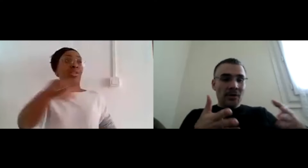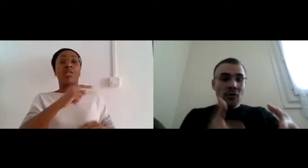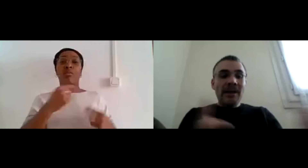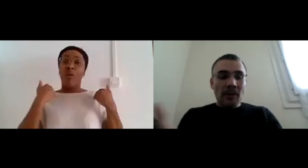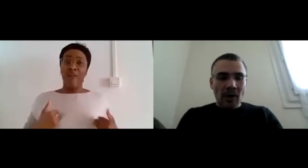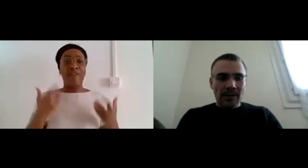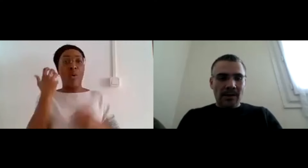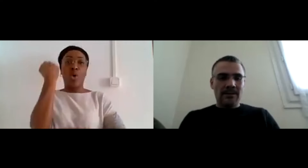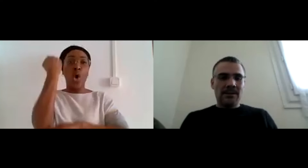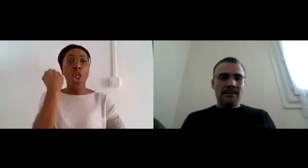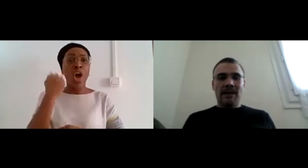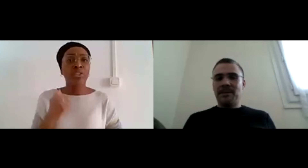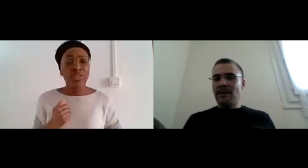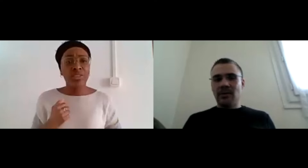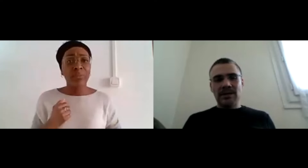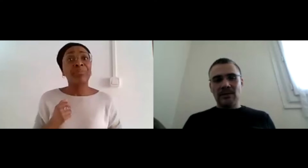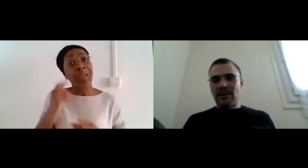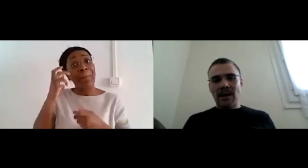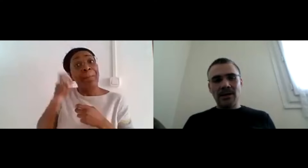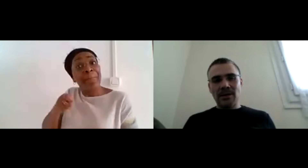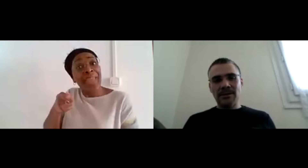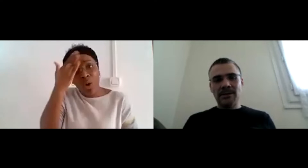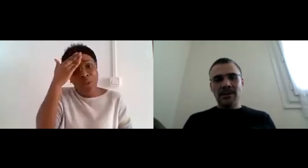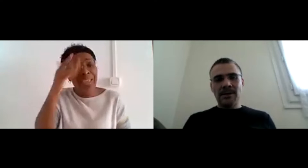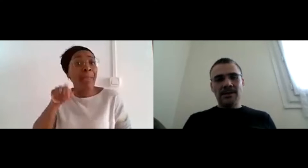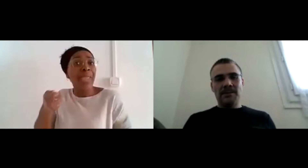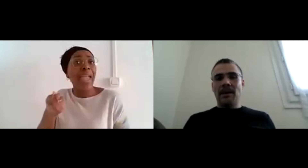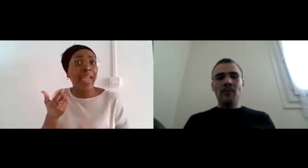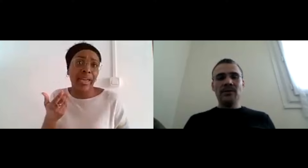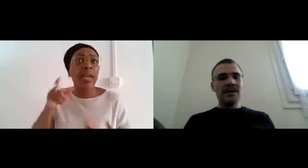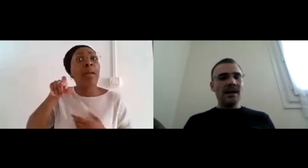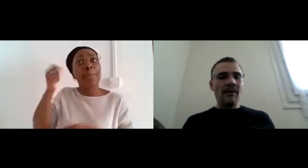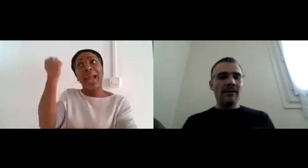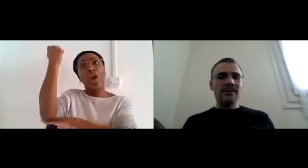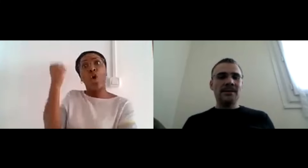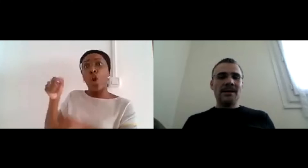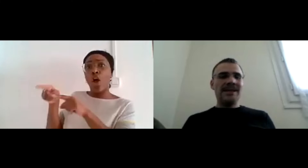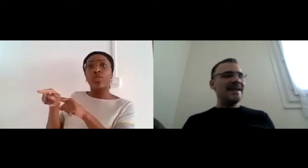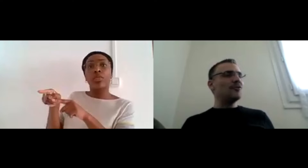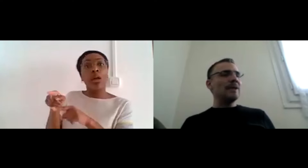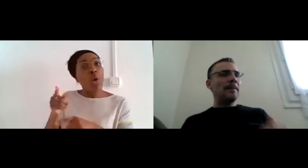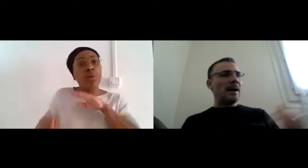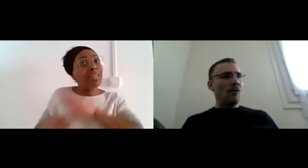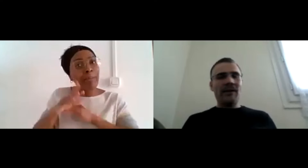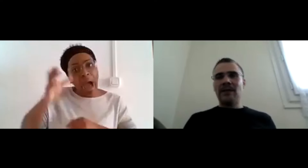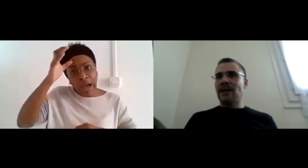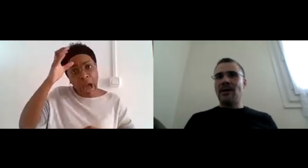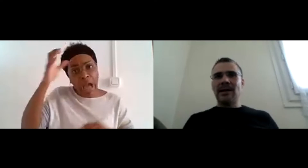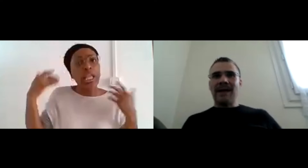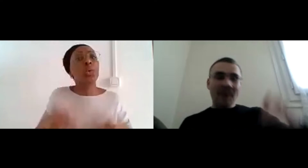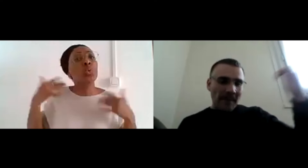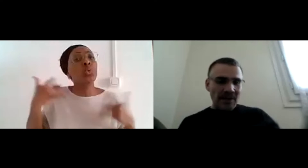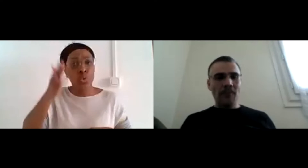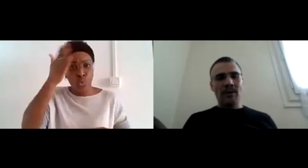est nommé comme colonne, là, Pierre, vous connaissez son démarrage. Hein. Ce n'est pas le plus excellent. Il y a tout un parcours, on verra tout à